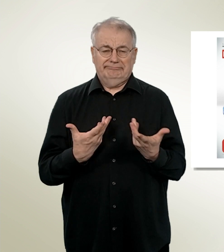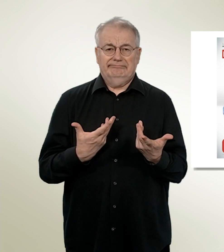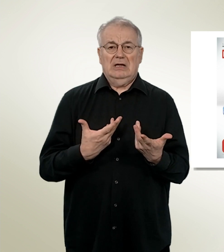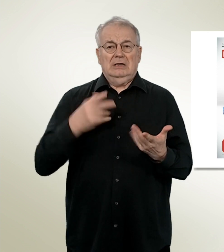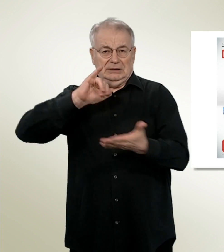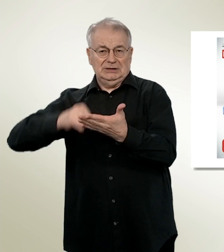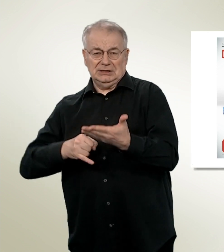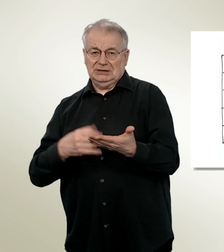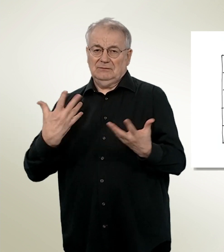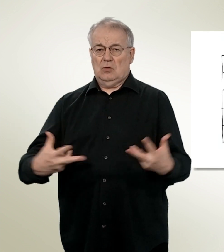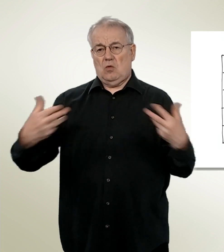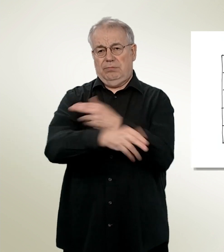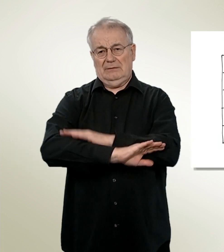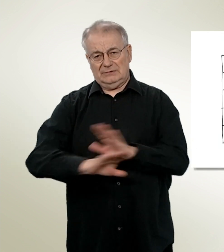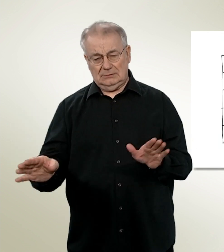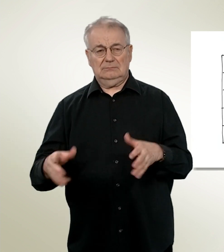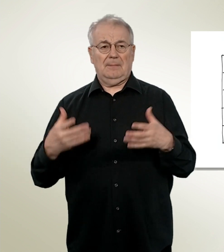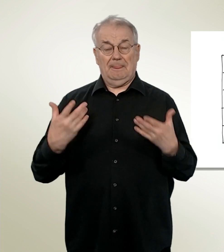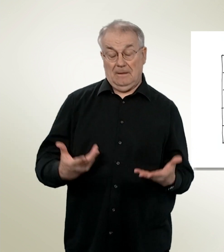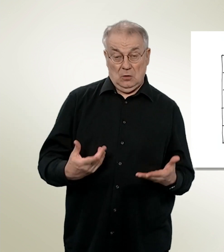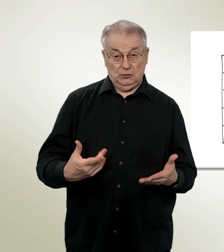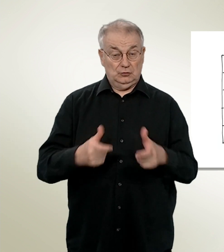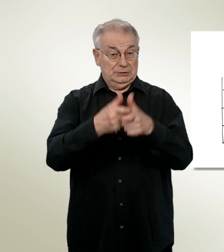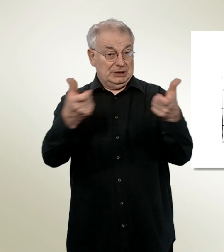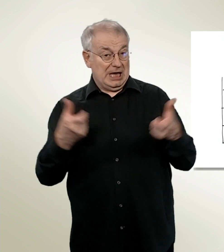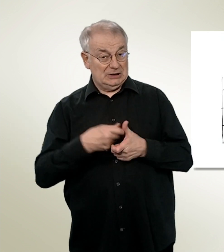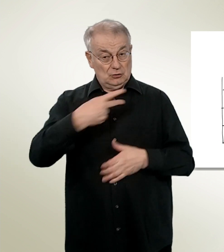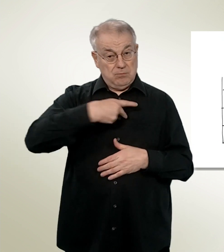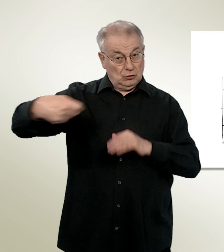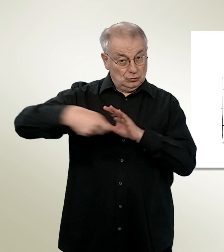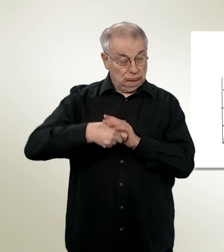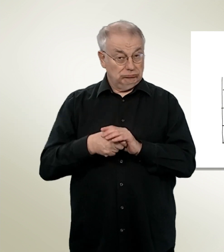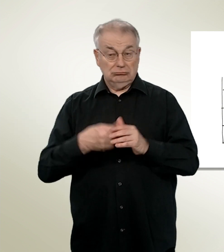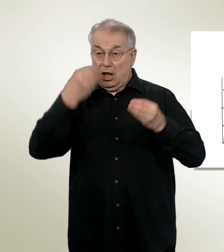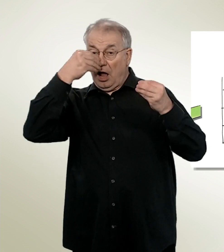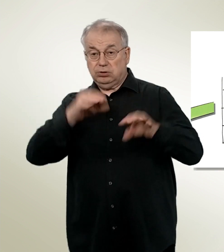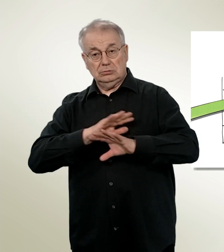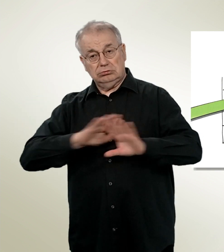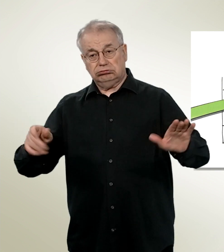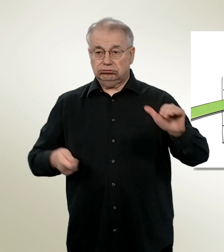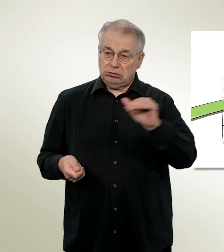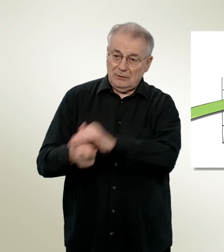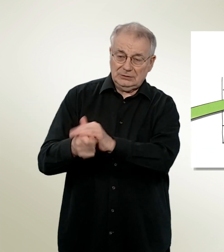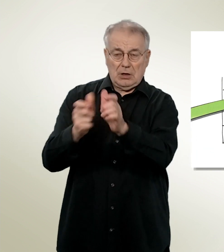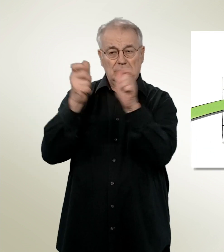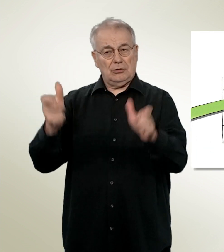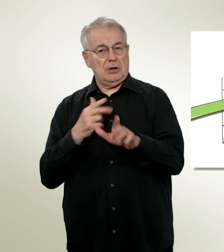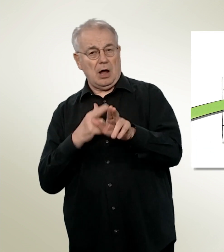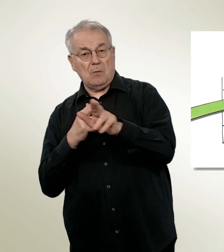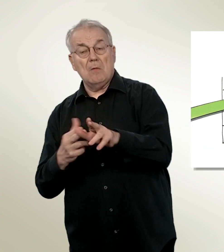à ces pratiques. Aujourd'hui déjà, certaines caisses de pension ont renoncé à investir dans l'industrie d'armement et obtiennent quand même de